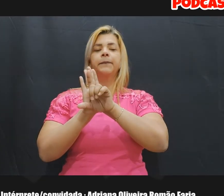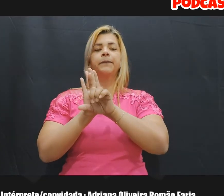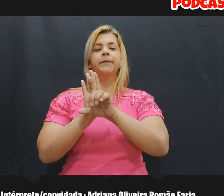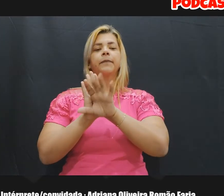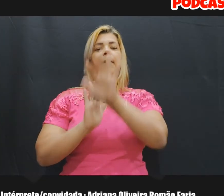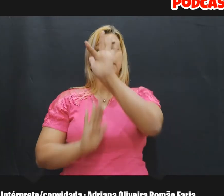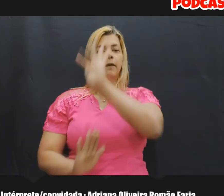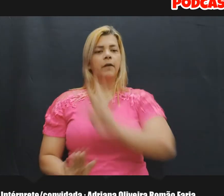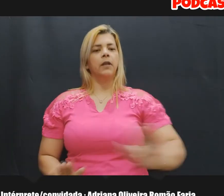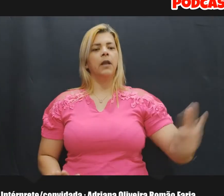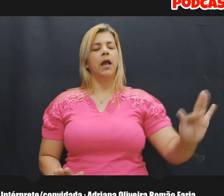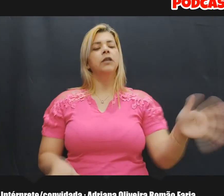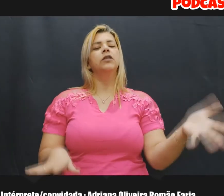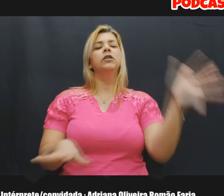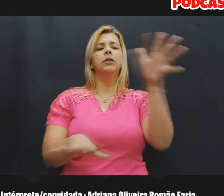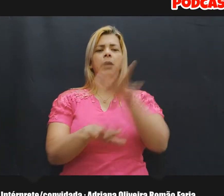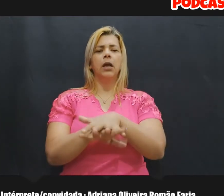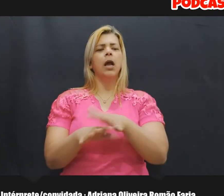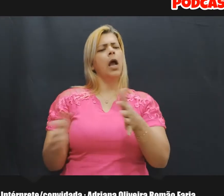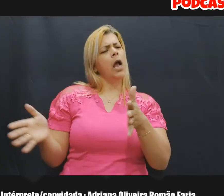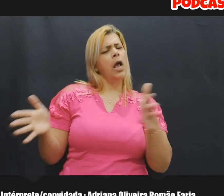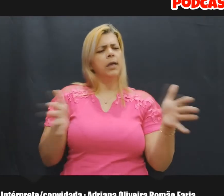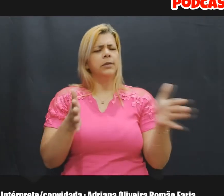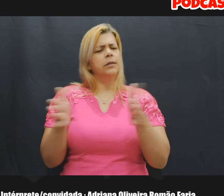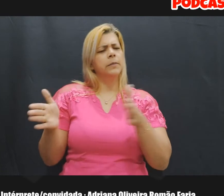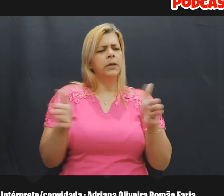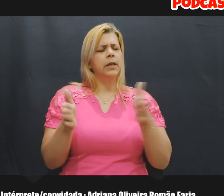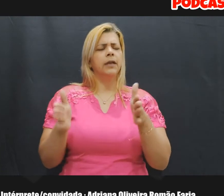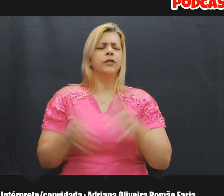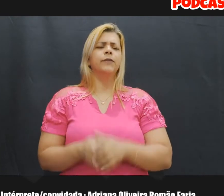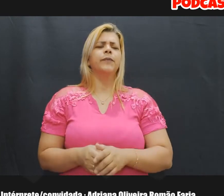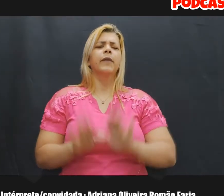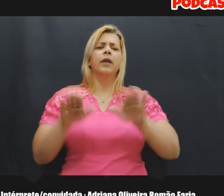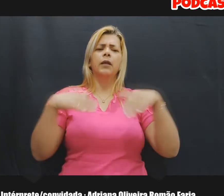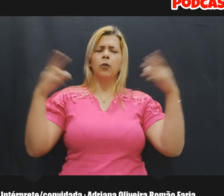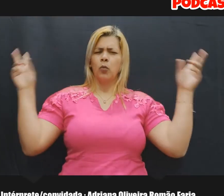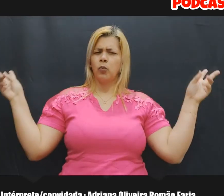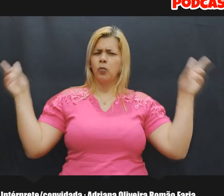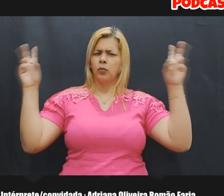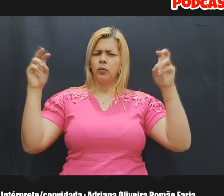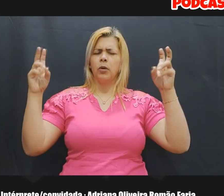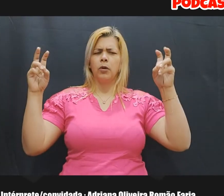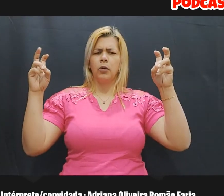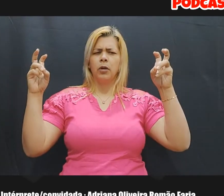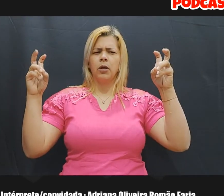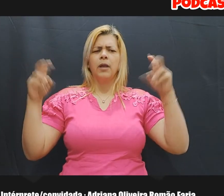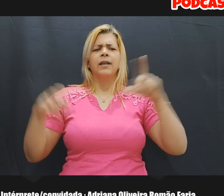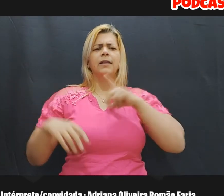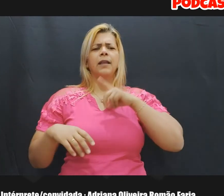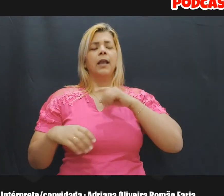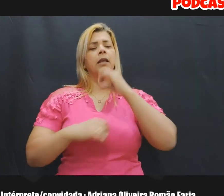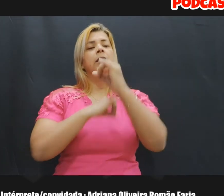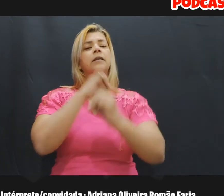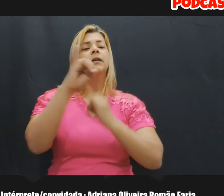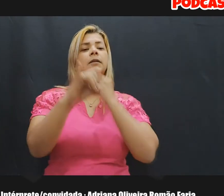né? E dentro desse contexto nós temos também a questão da acessibilidade na